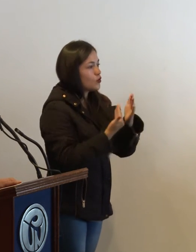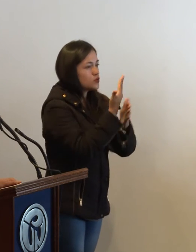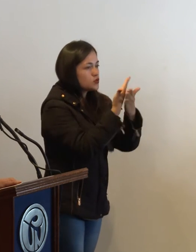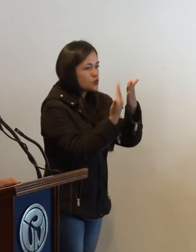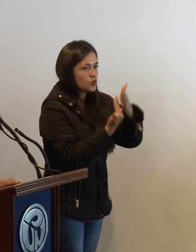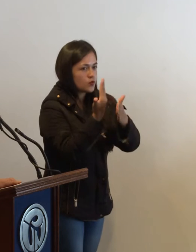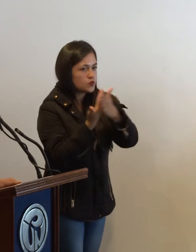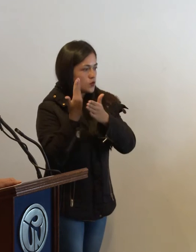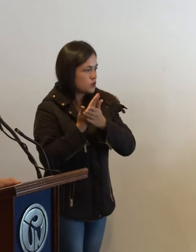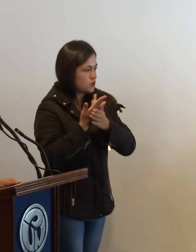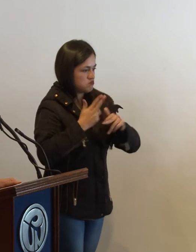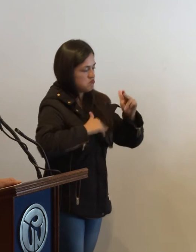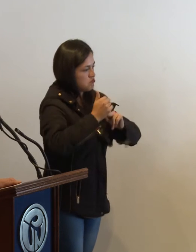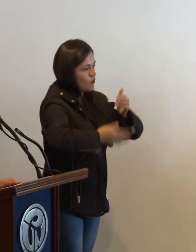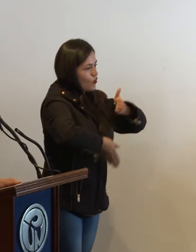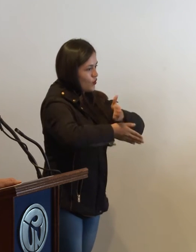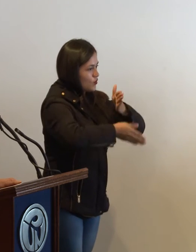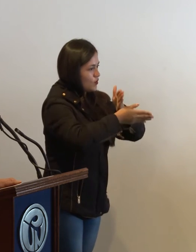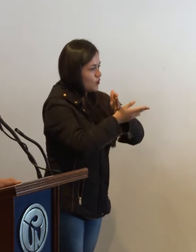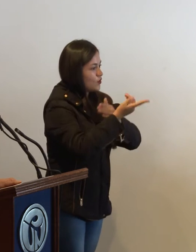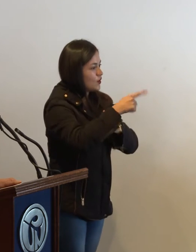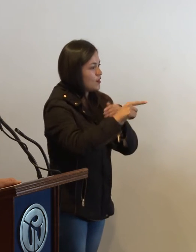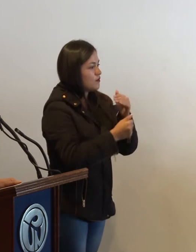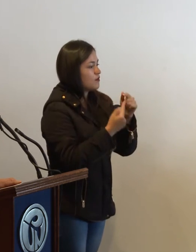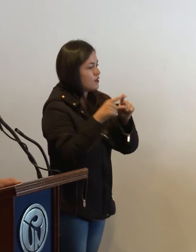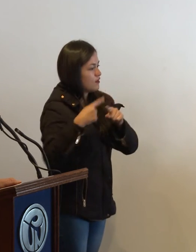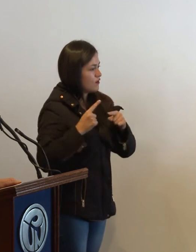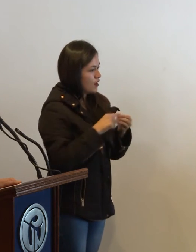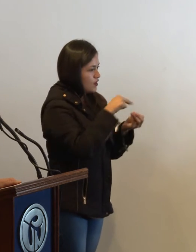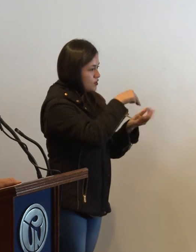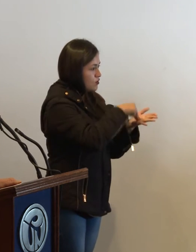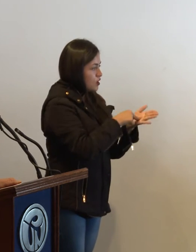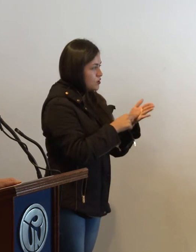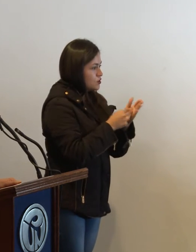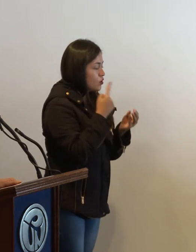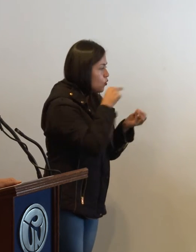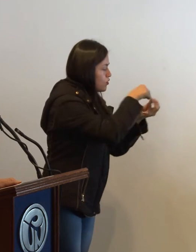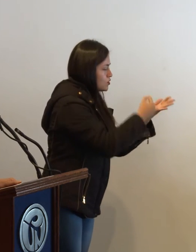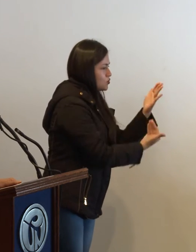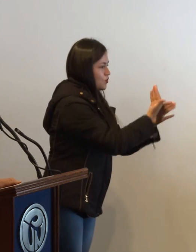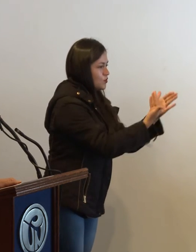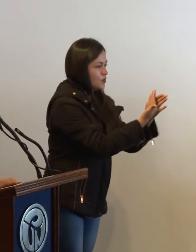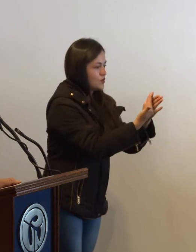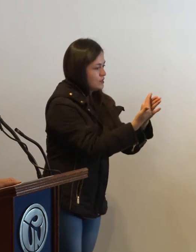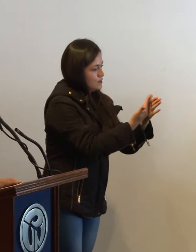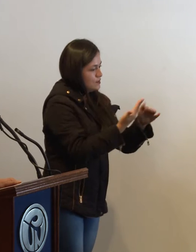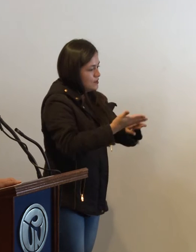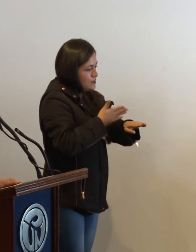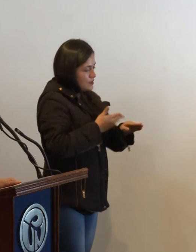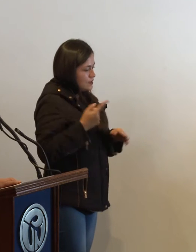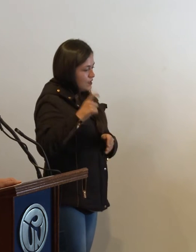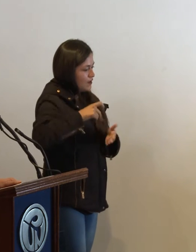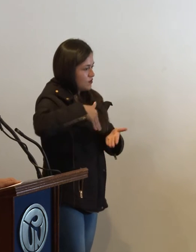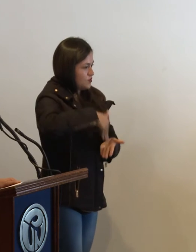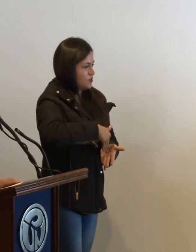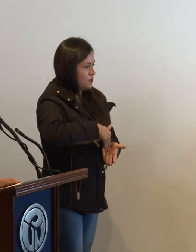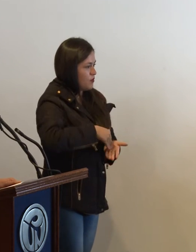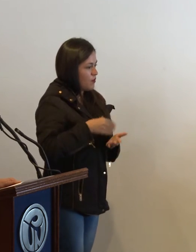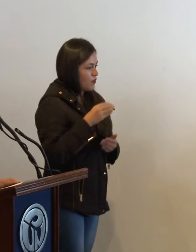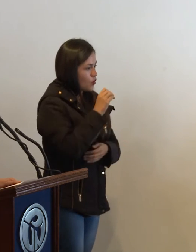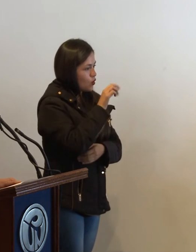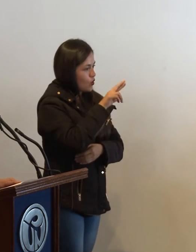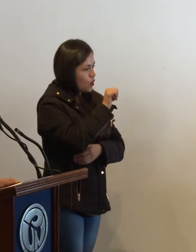lo que podremos imaginar y hacer en los nuevos contextos que se avecinan. Para ello, necesitaremos fortalecer nuestro